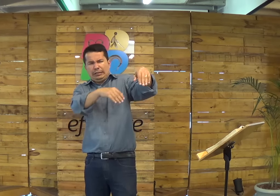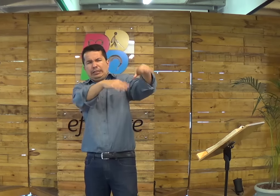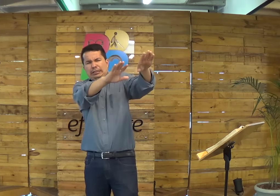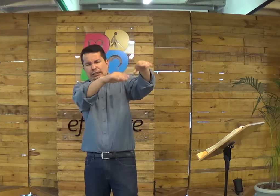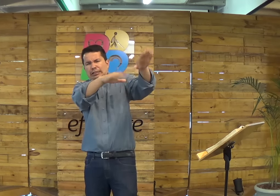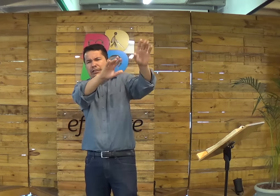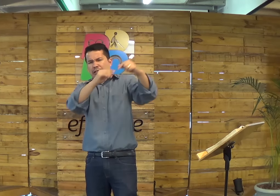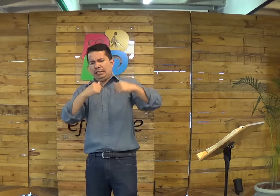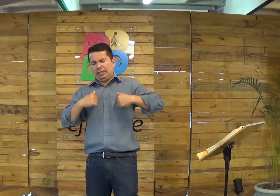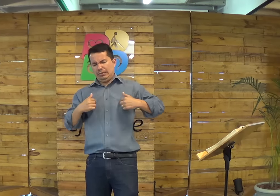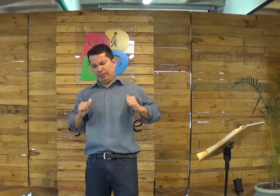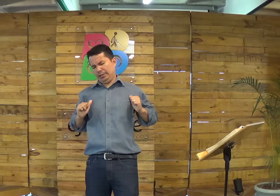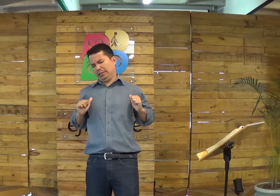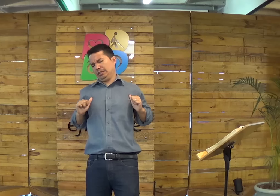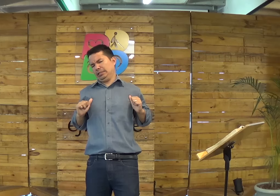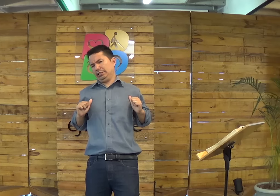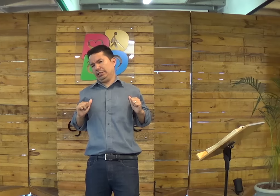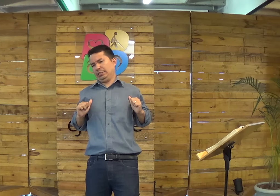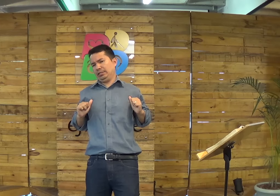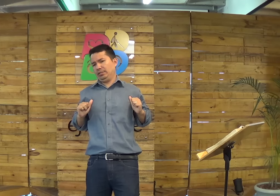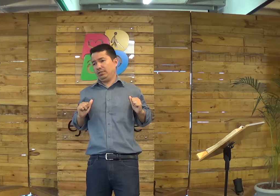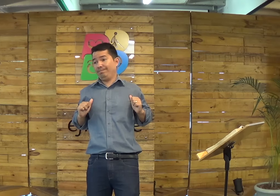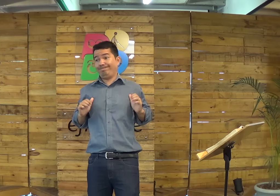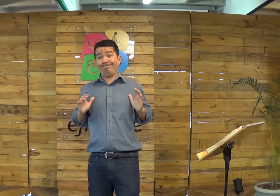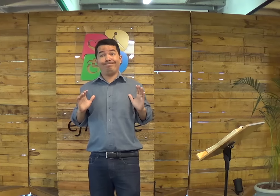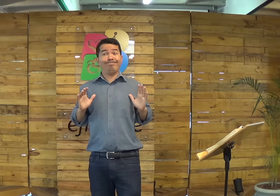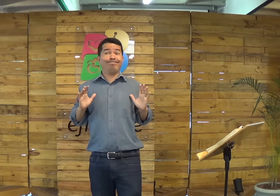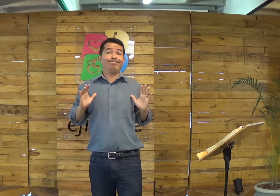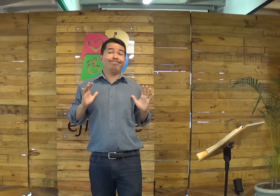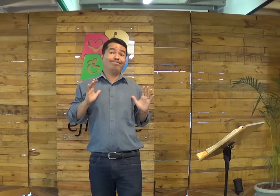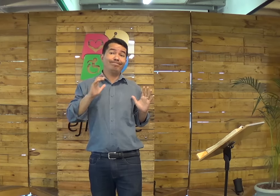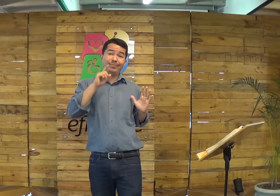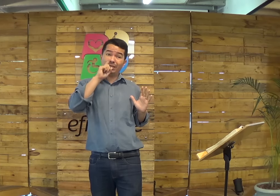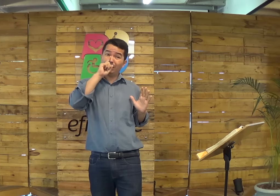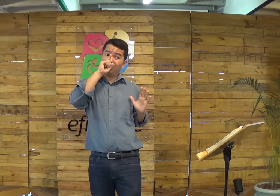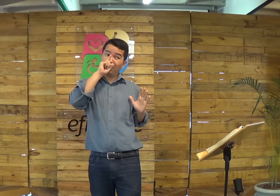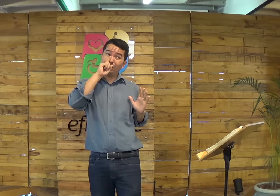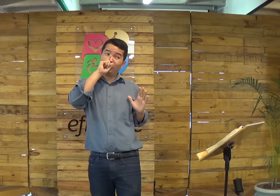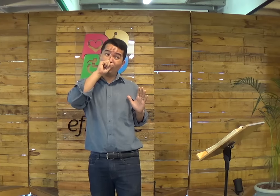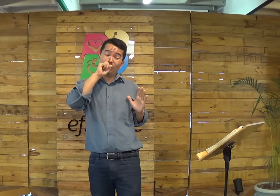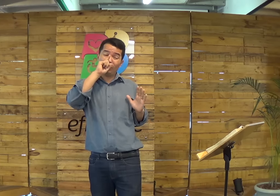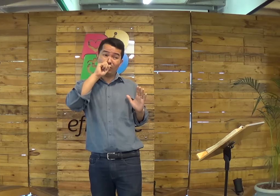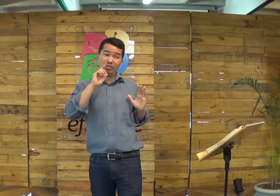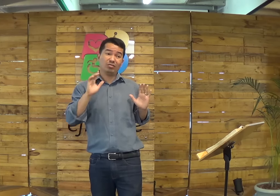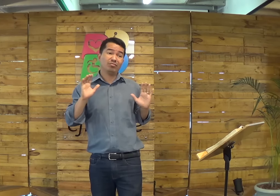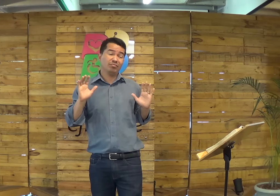lá não deixa ele faz eu vou ficar aqui quietinho isso é perigoso